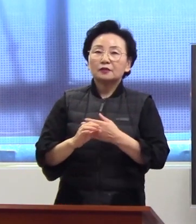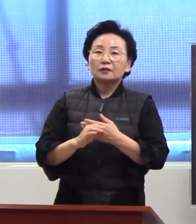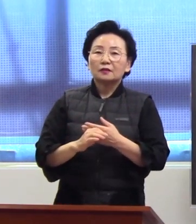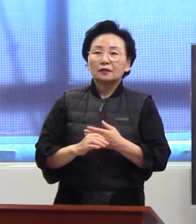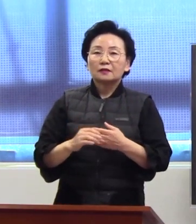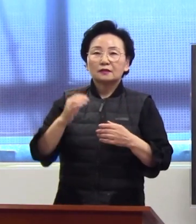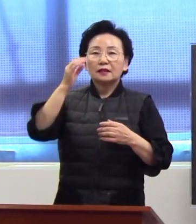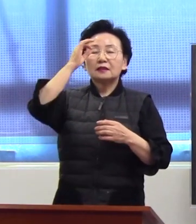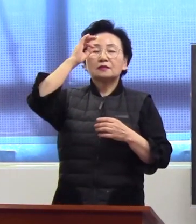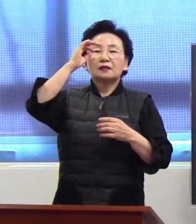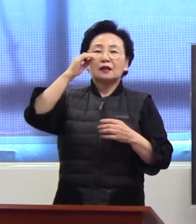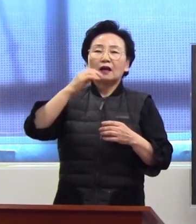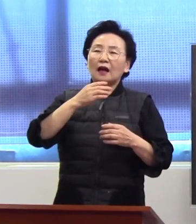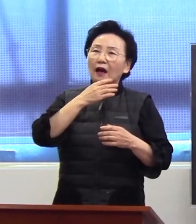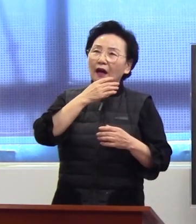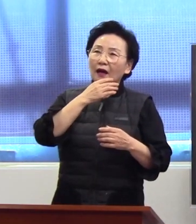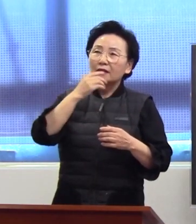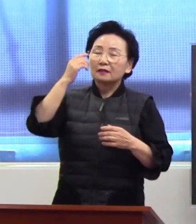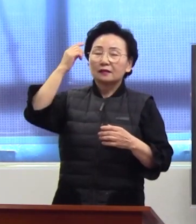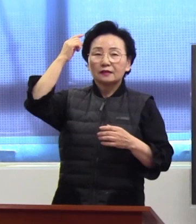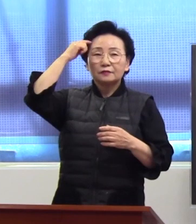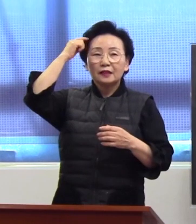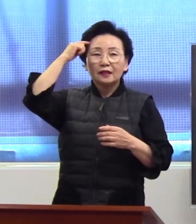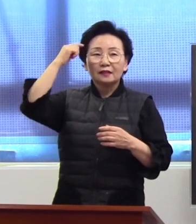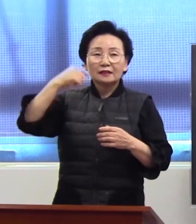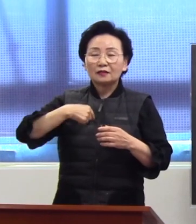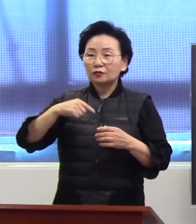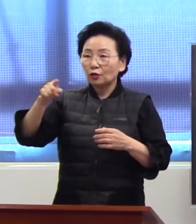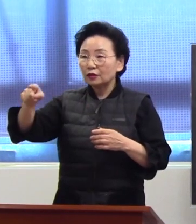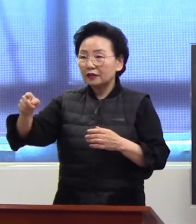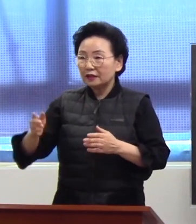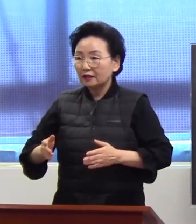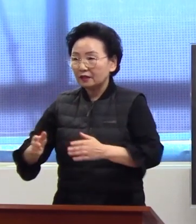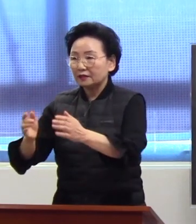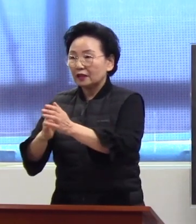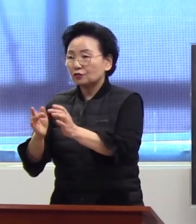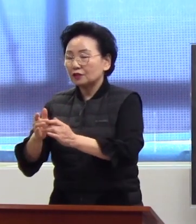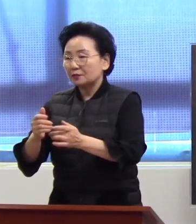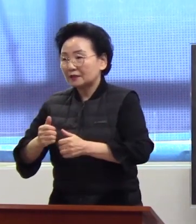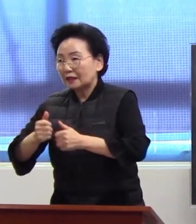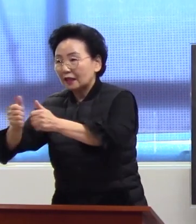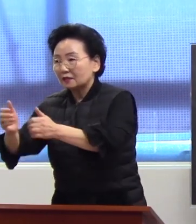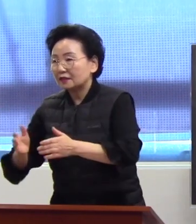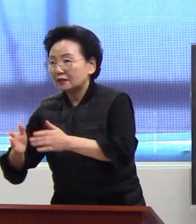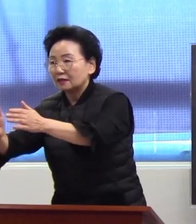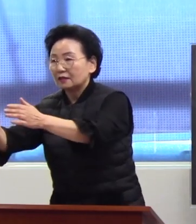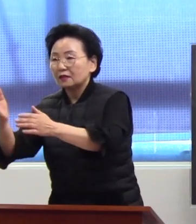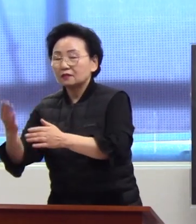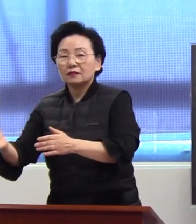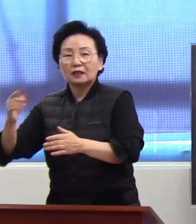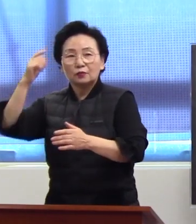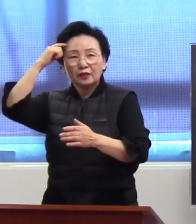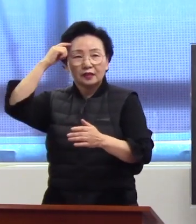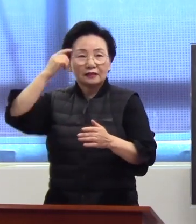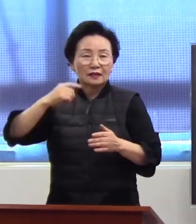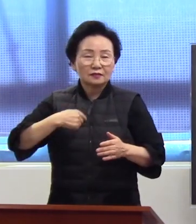그러면서 깨달은 거야. 아, 왜 나는 저기 예수님 따라가는 길, 그런데 왜